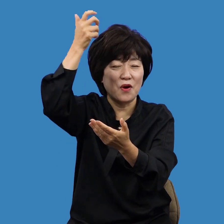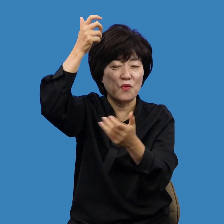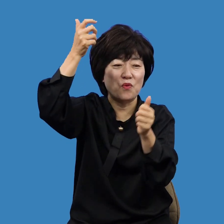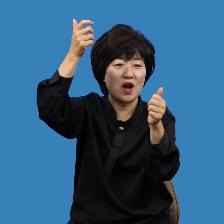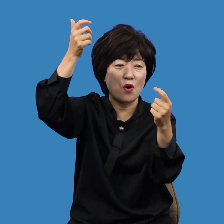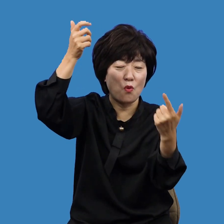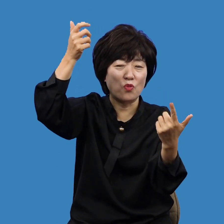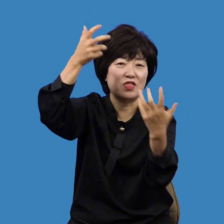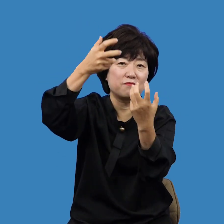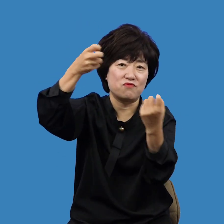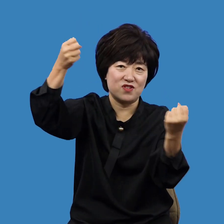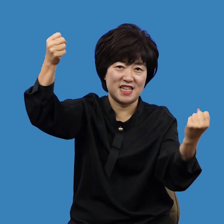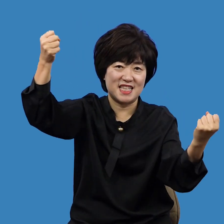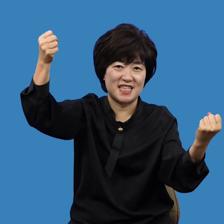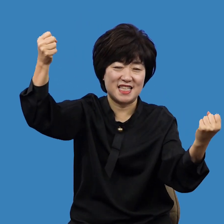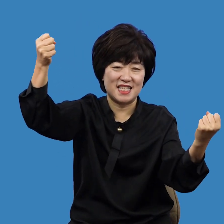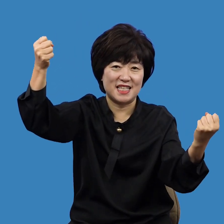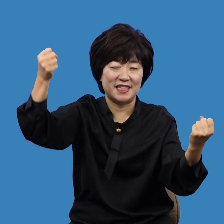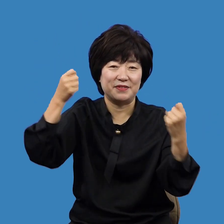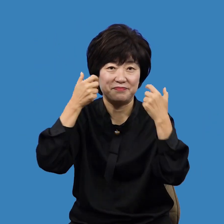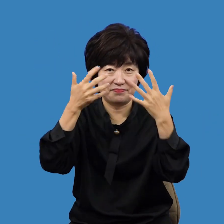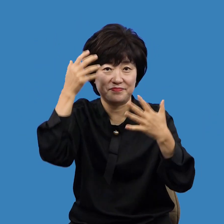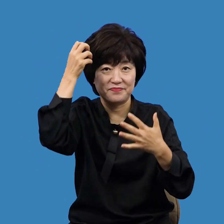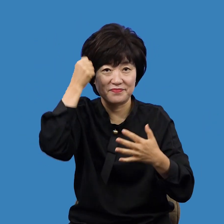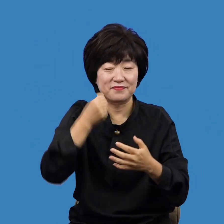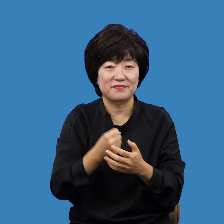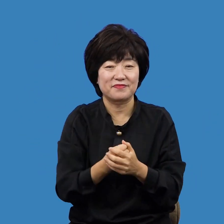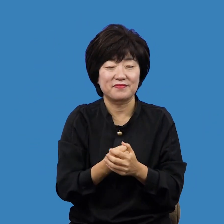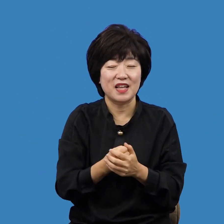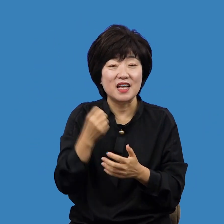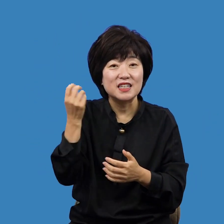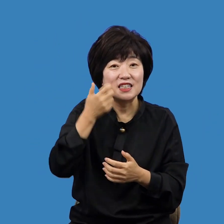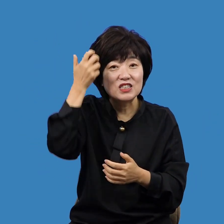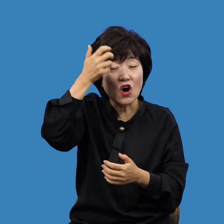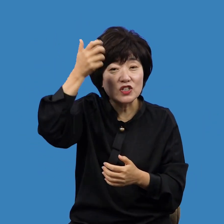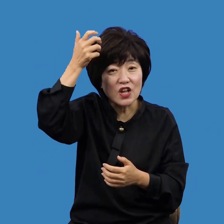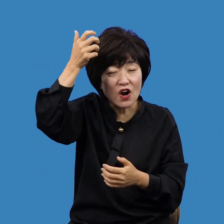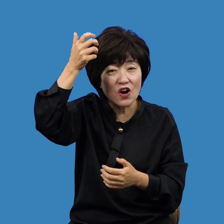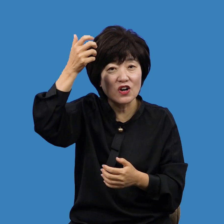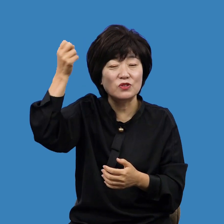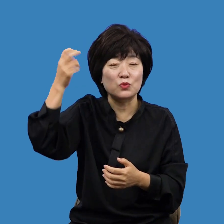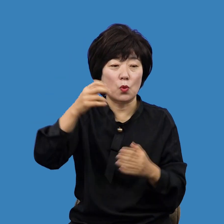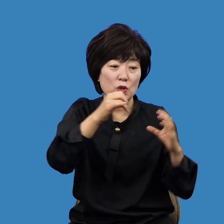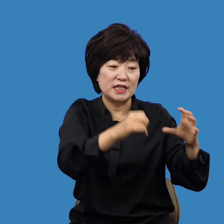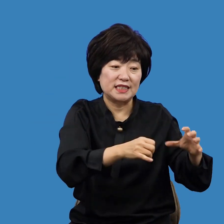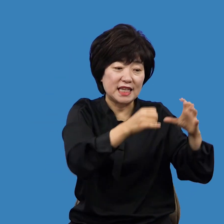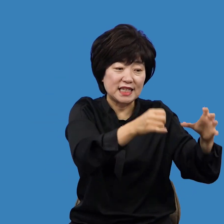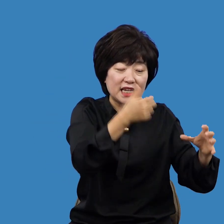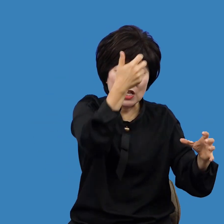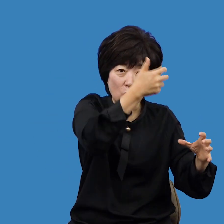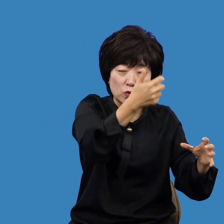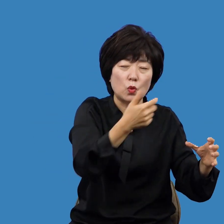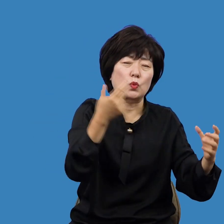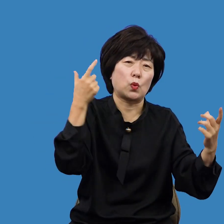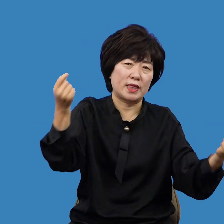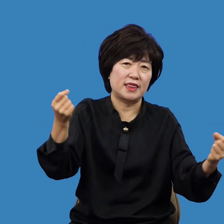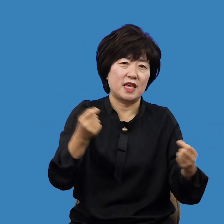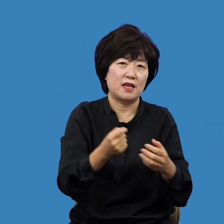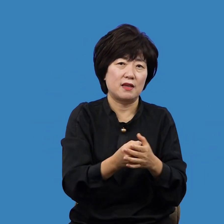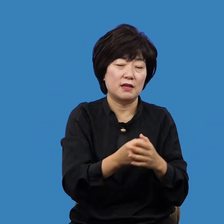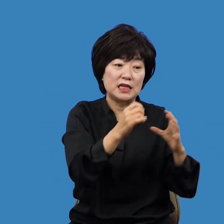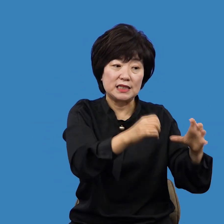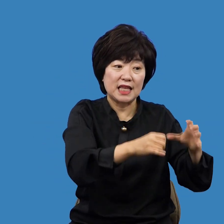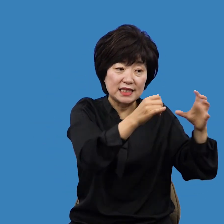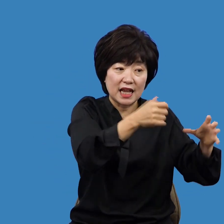것을 꼭 기억하십시오. 자, 그래서 성령뿐만 아니라 세상의 영도 여러분 정확히 똑같은 거 아십니까? 세상의